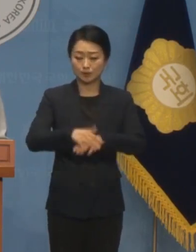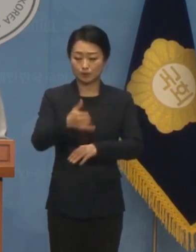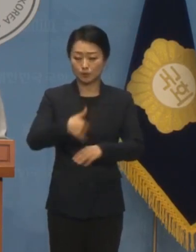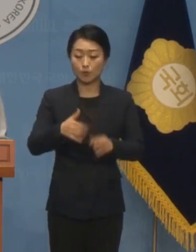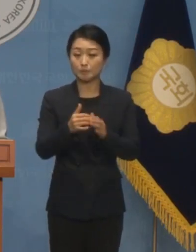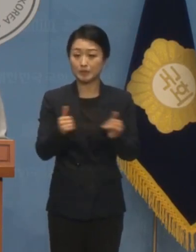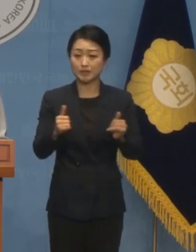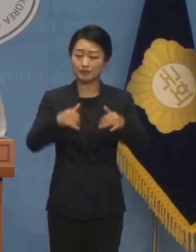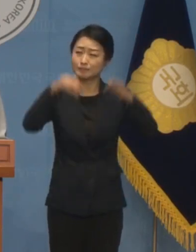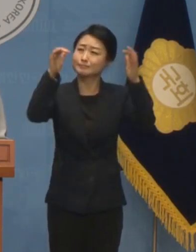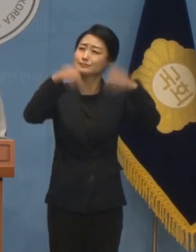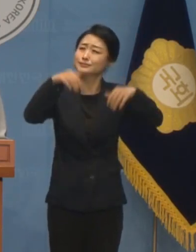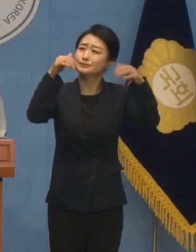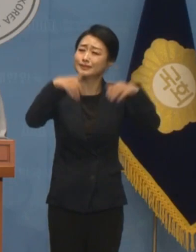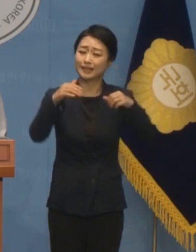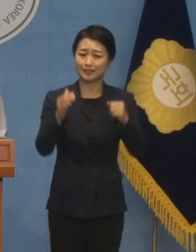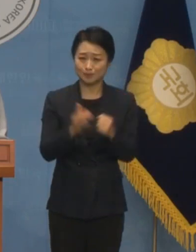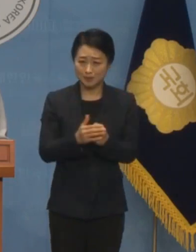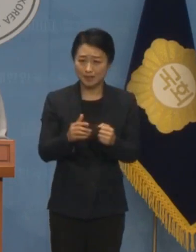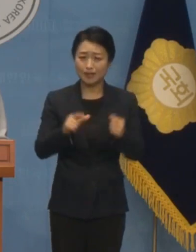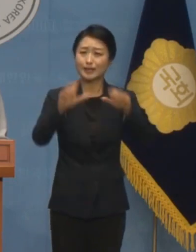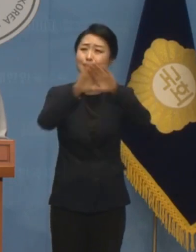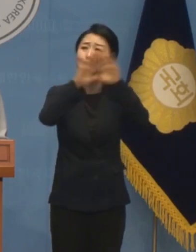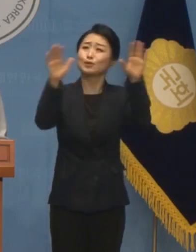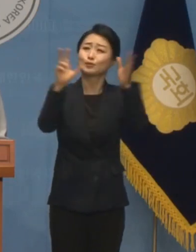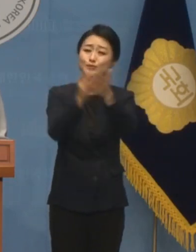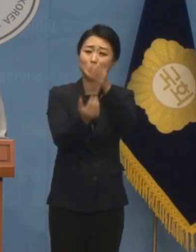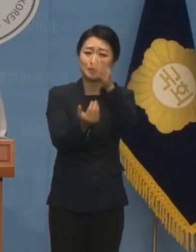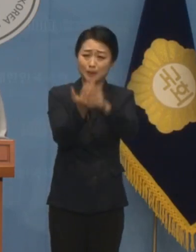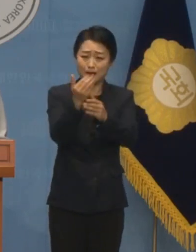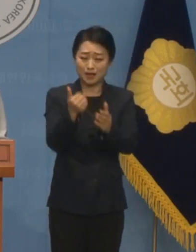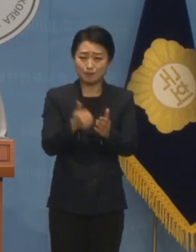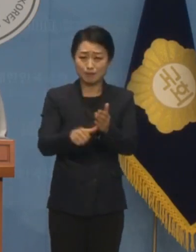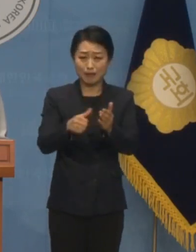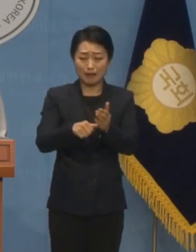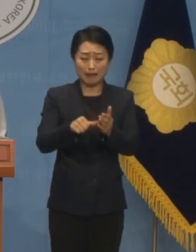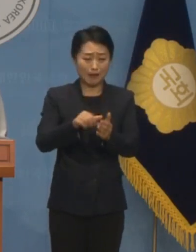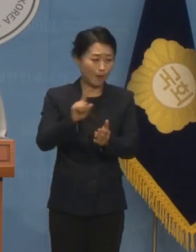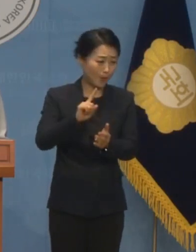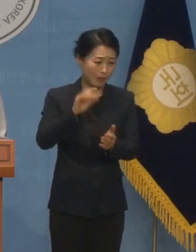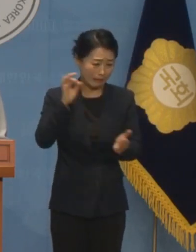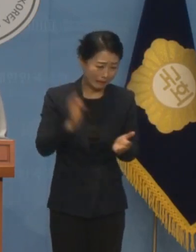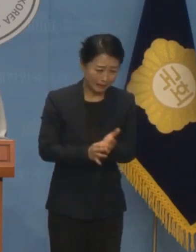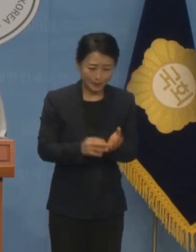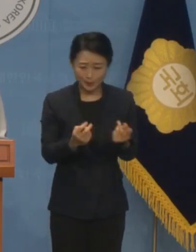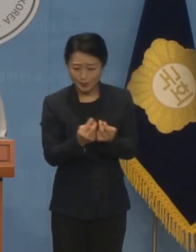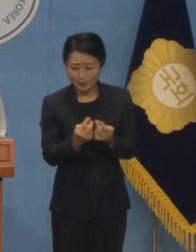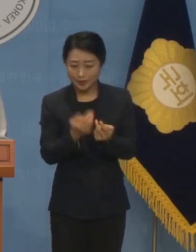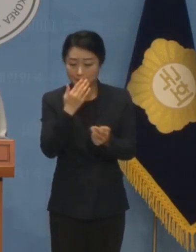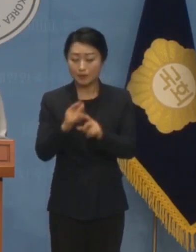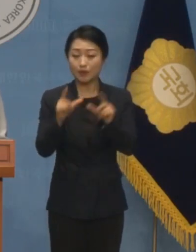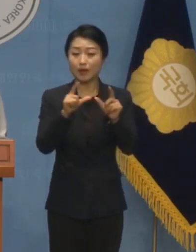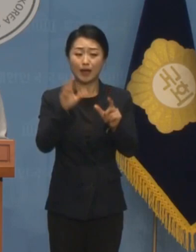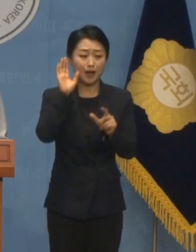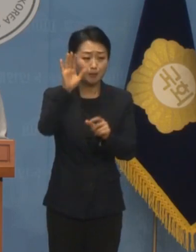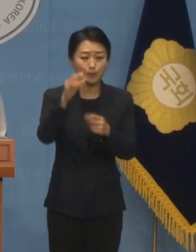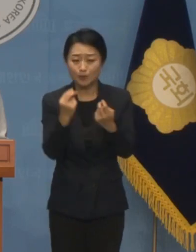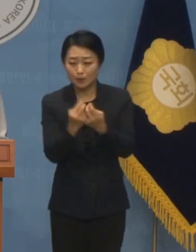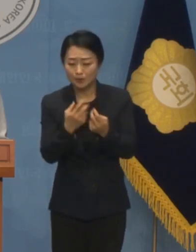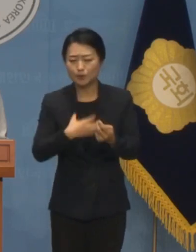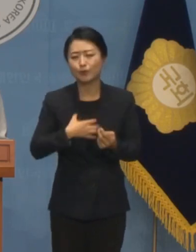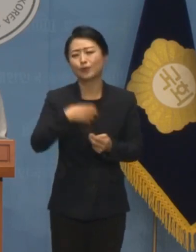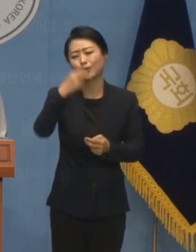농민들은 폭우 등 기후재난으로, 농산물 가격 폭락으로, 노동자 서민들은